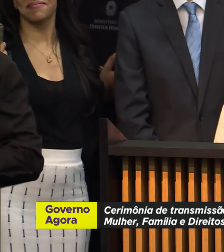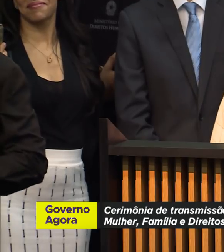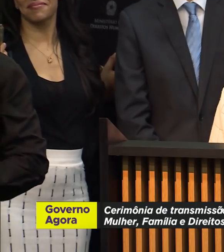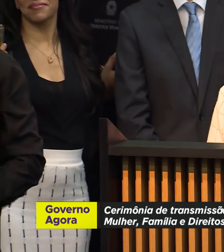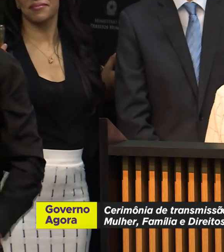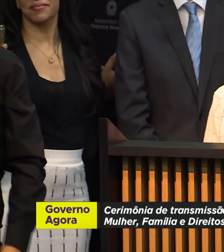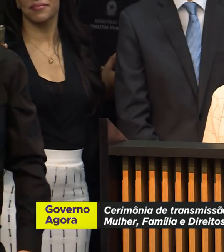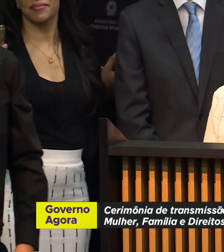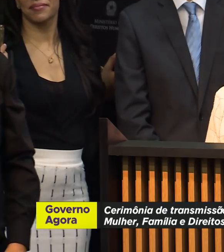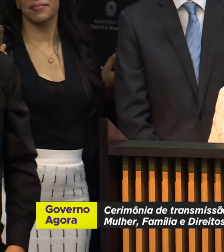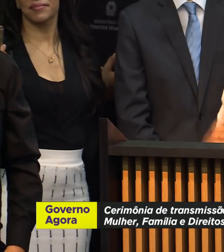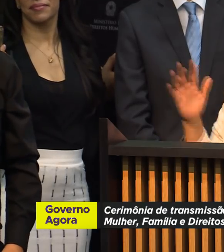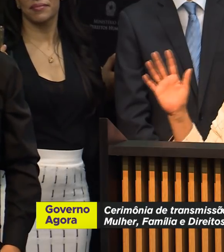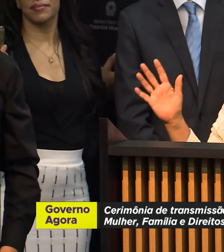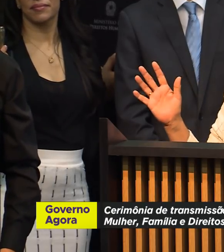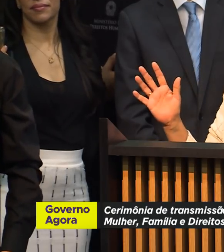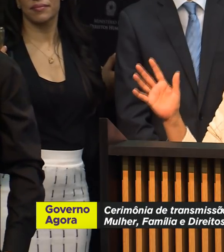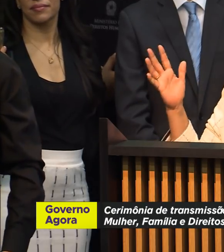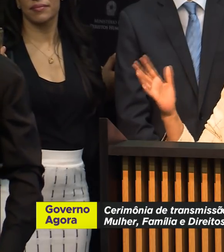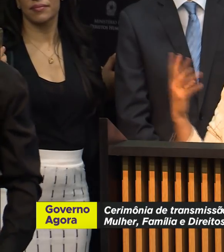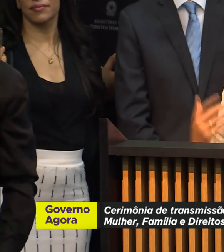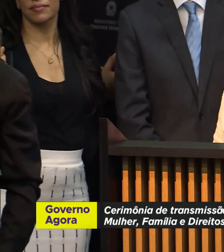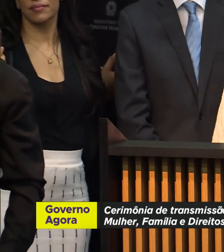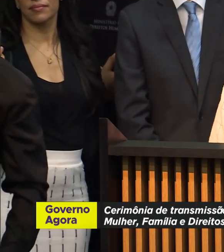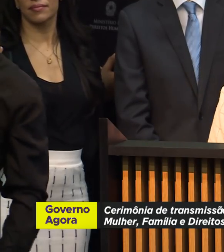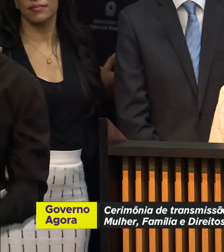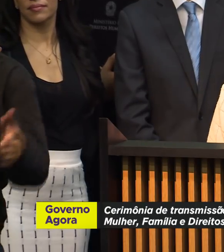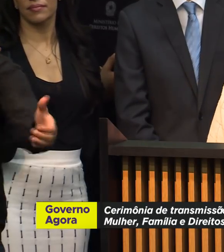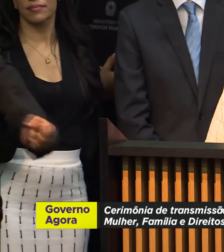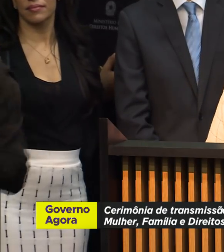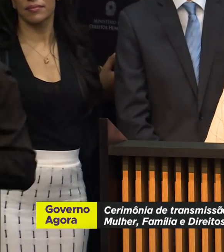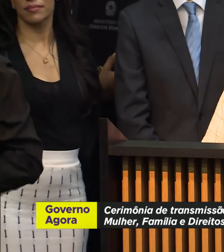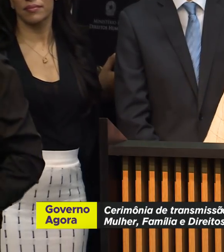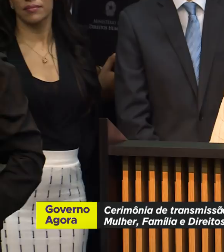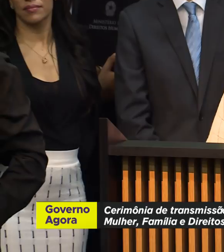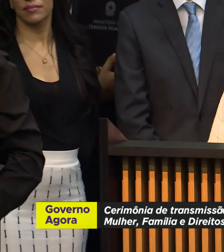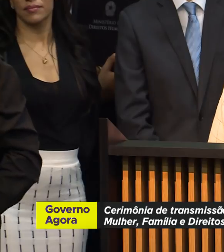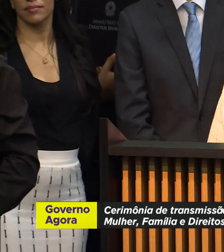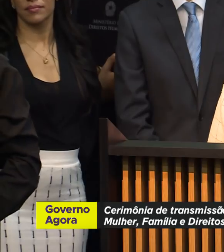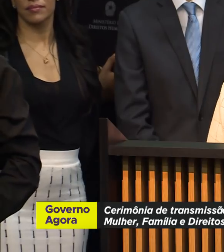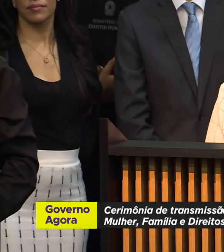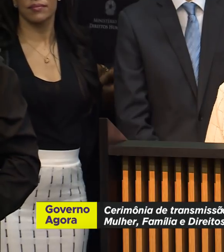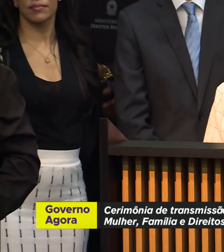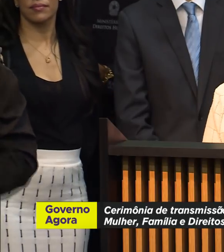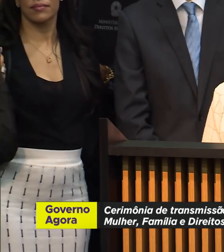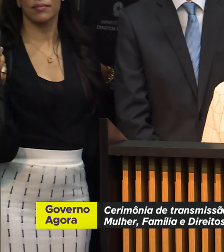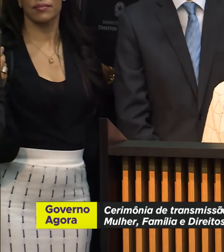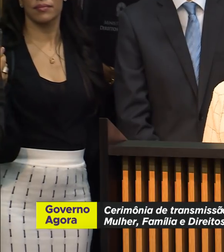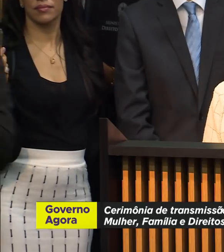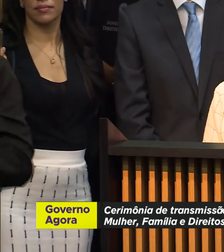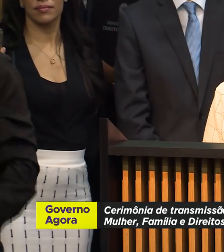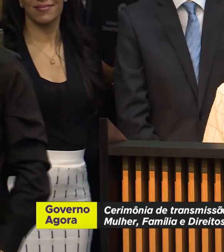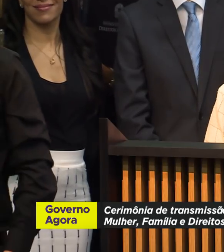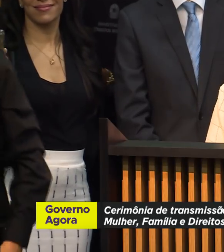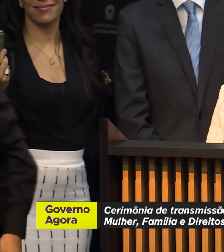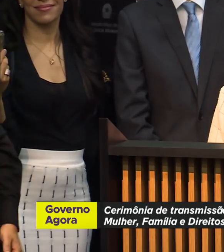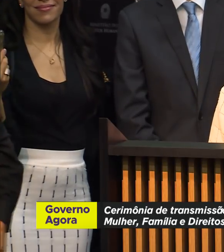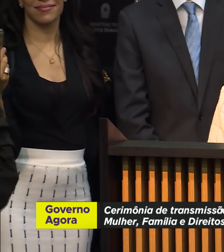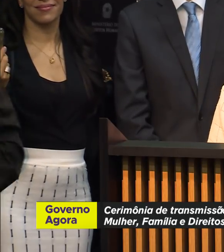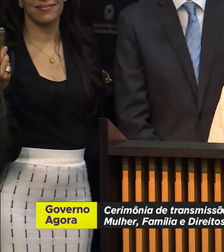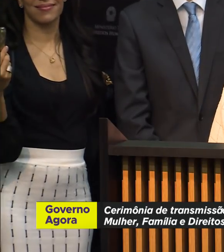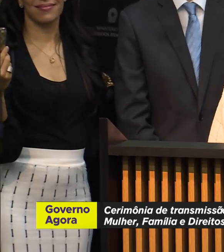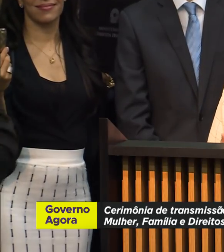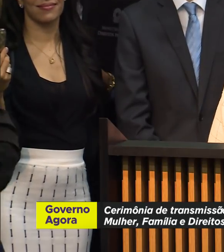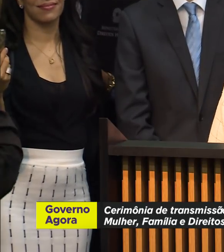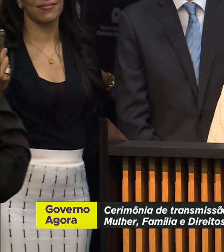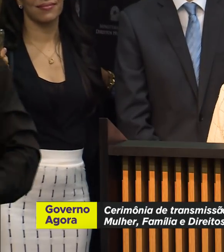A imprensa fala que eu sou uma espécie de sequestro, porque quando eu ouço o choro de uma mãe e busco essa mãe para vir